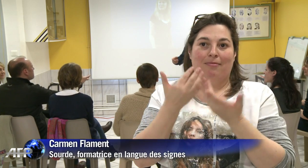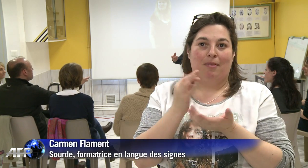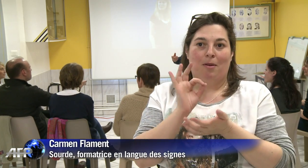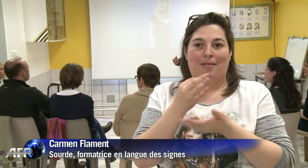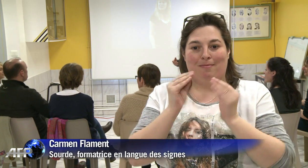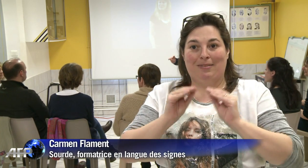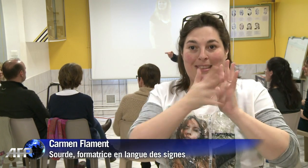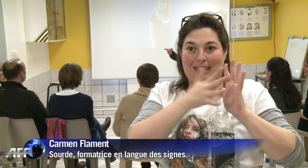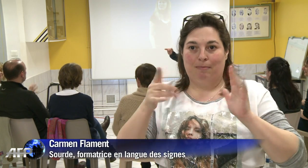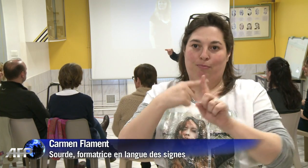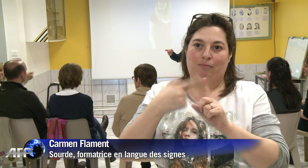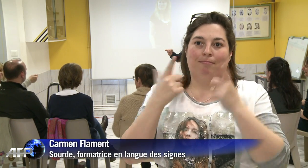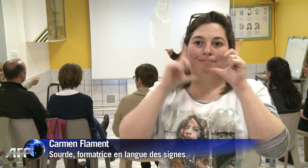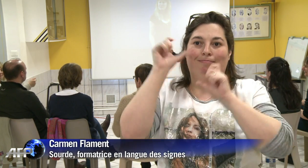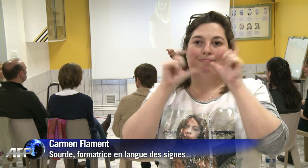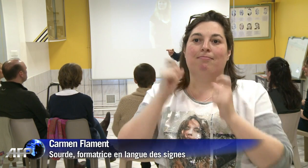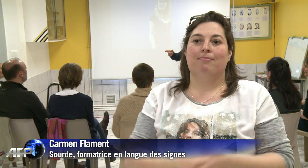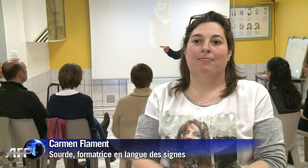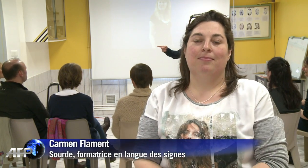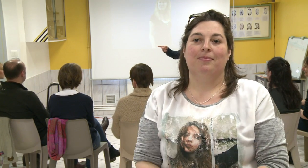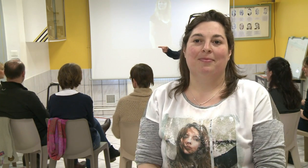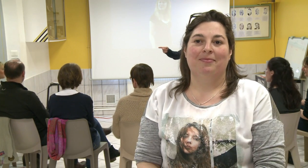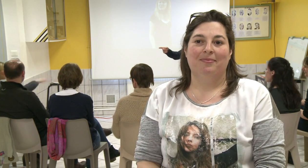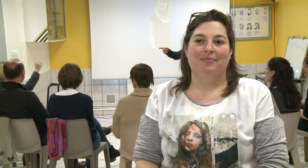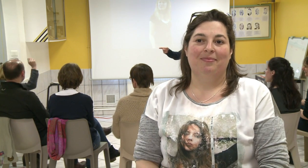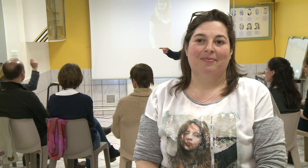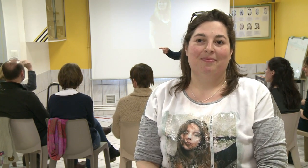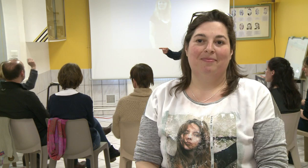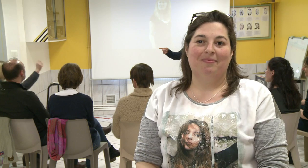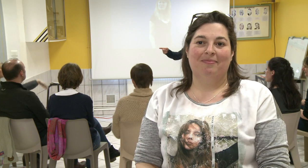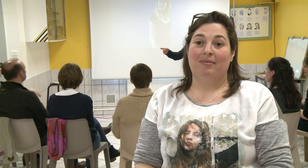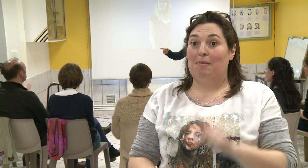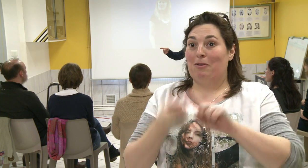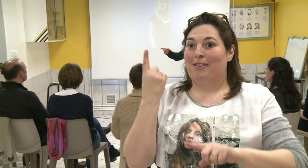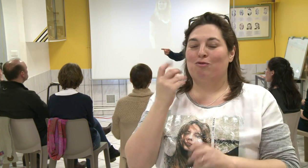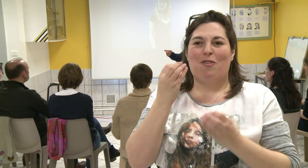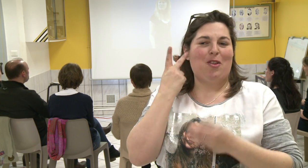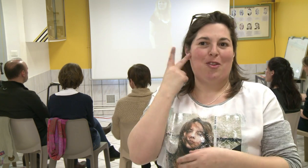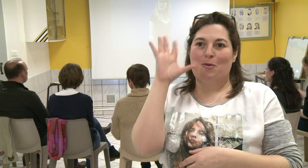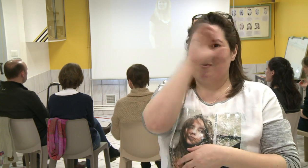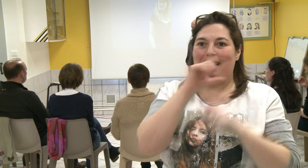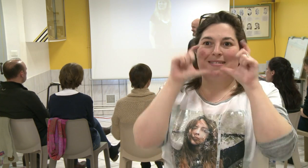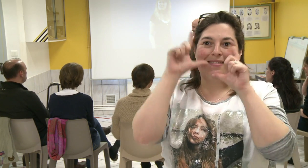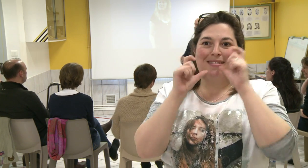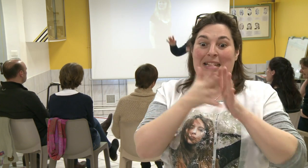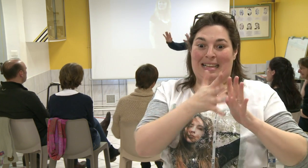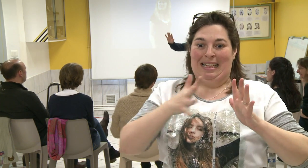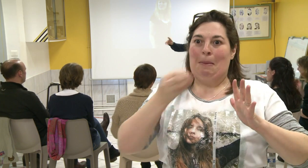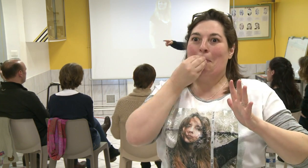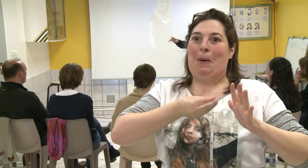du visage. Souvent, les entendants oublient ça. Ils se disent « c'est bon, mes signes sont corrects ». Par contre, l'expression du visage et